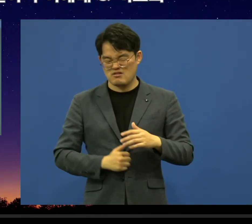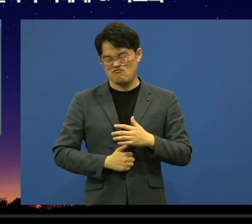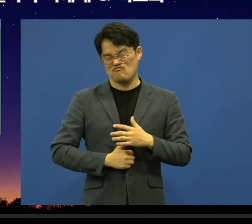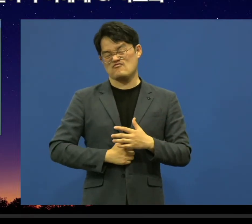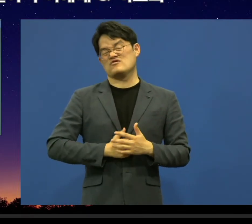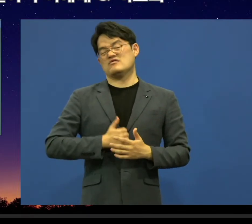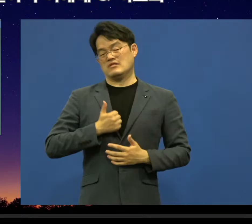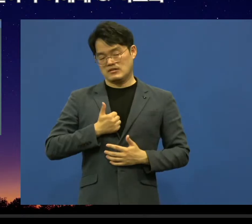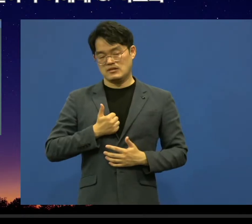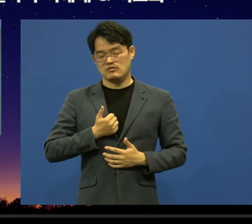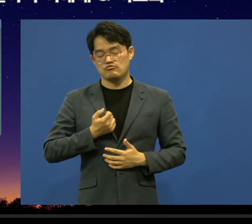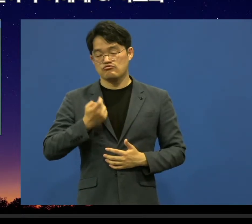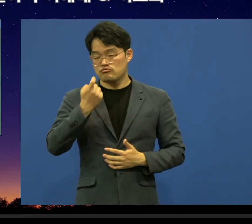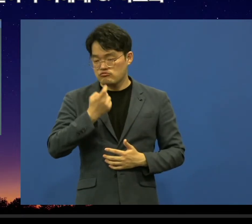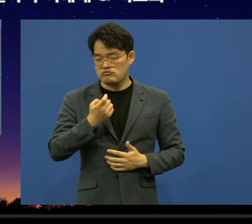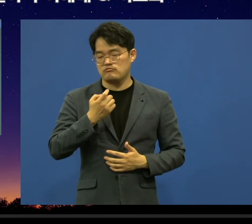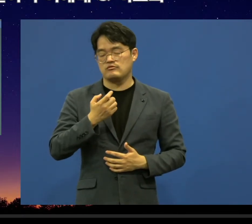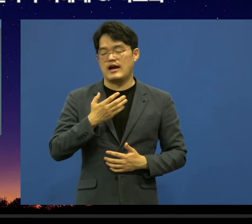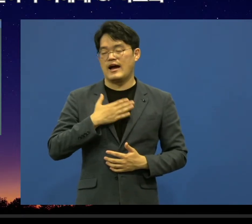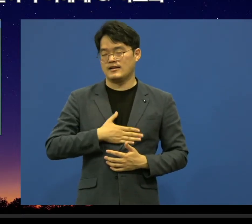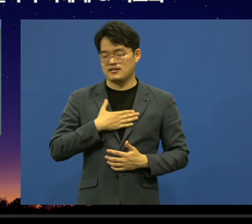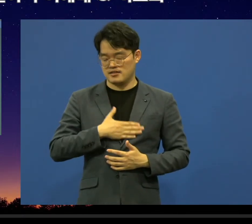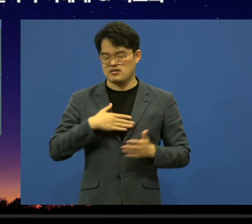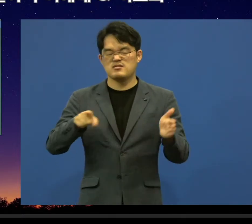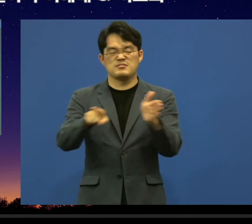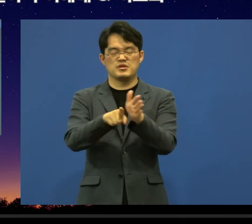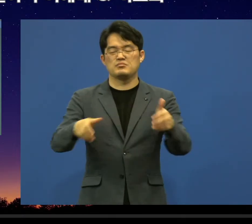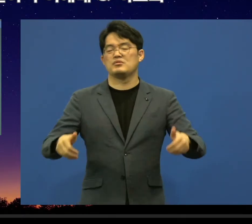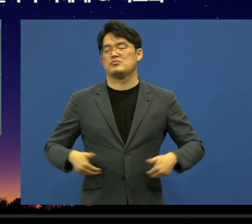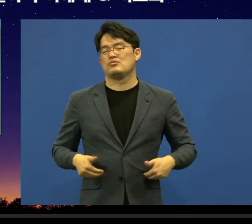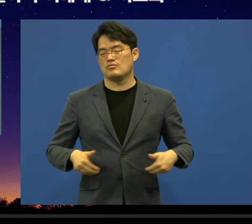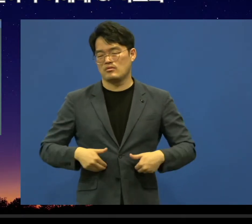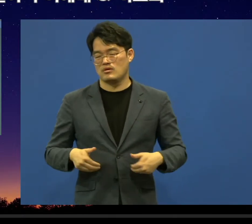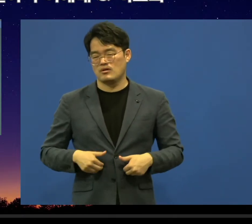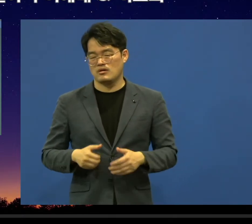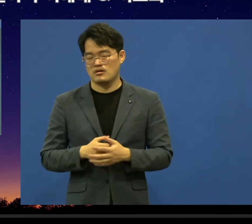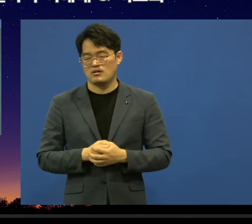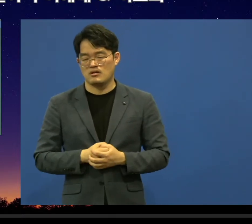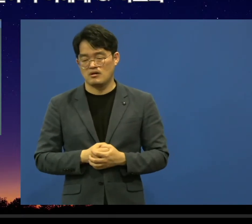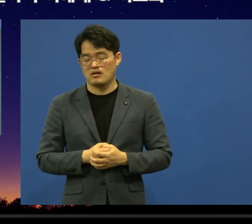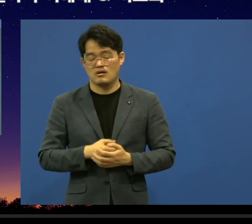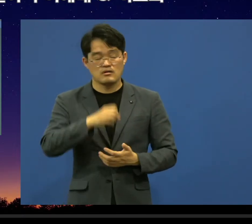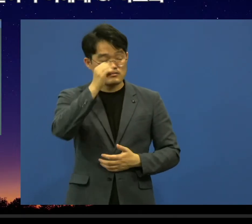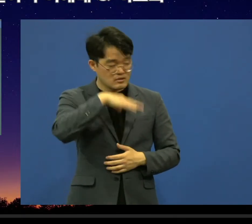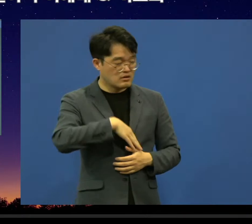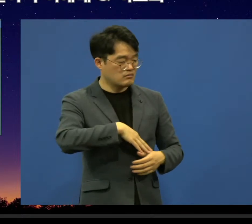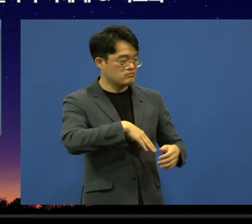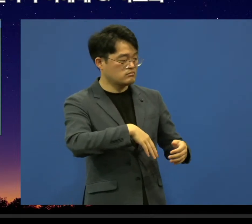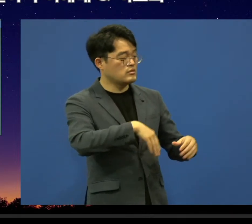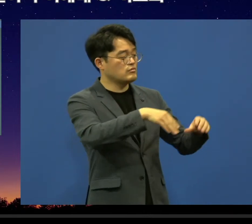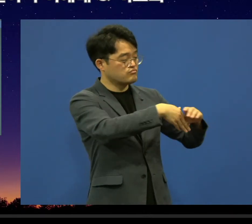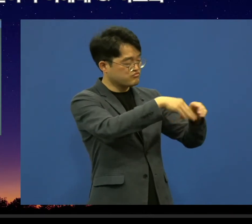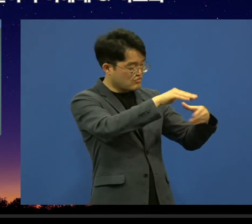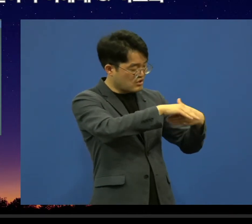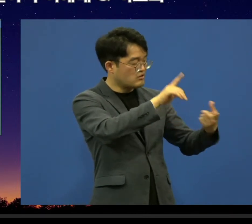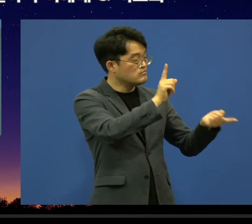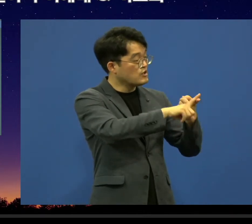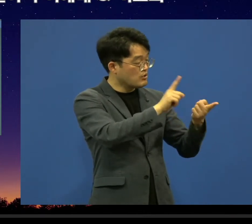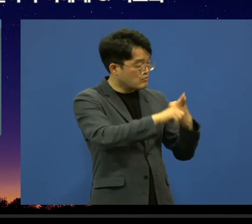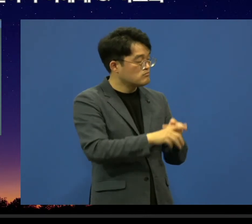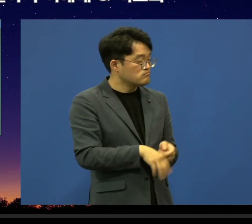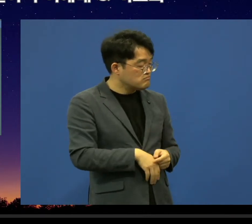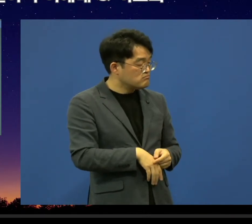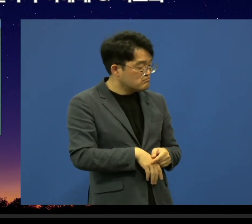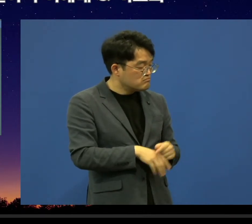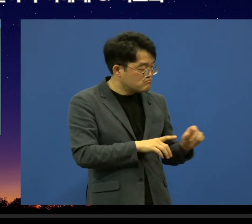야성이에요. 거룩한 분노 없이 저항 없이 온실 속 화초처럼 그 주어진 환경에 수용하며 사는 여러분 안 됩니다.